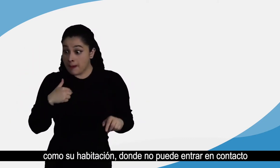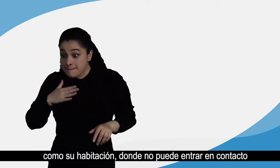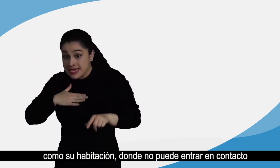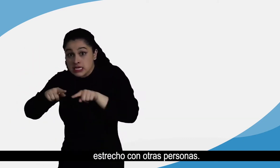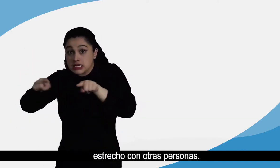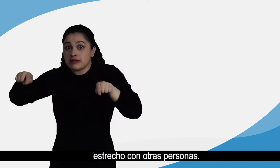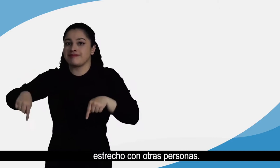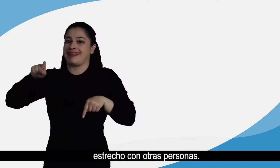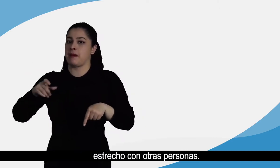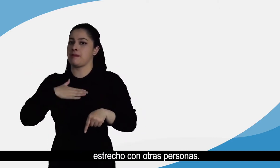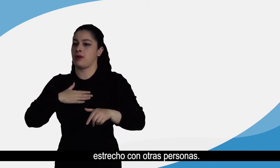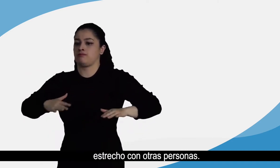contacto estrecho con otras personas